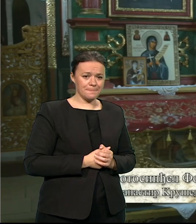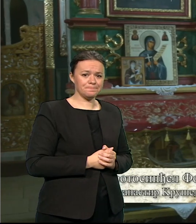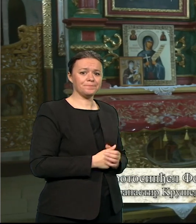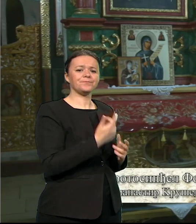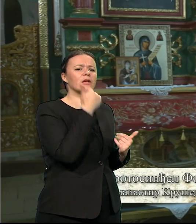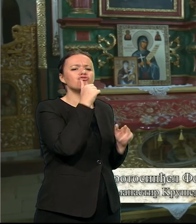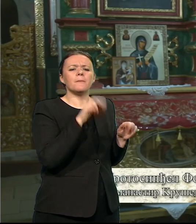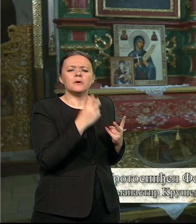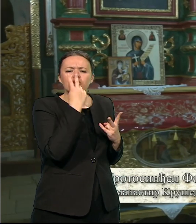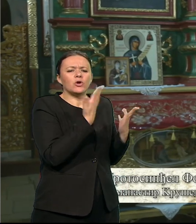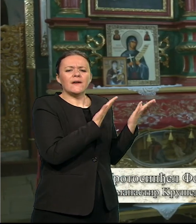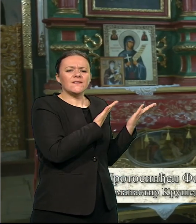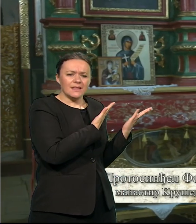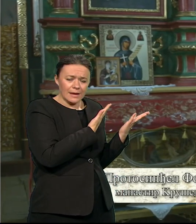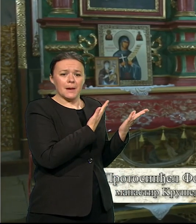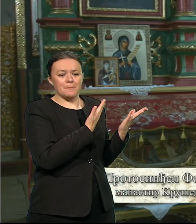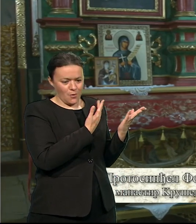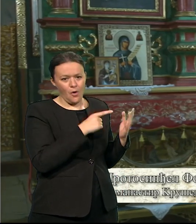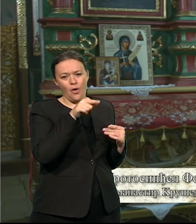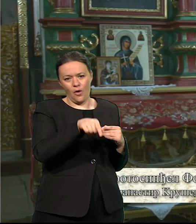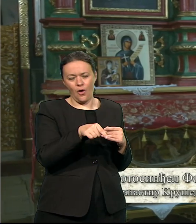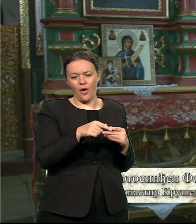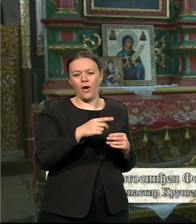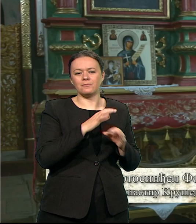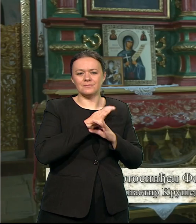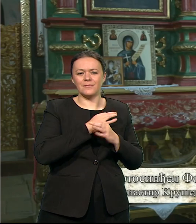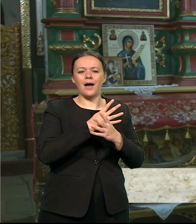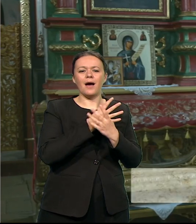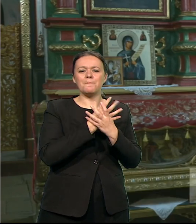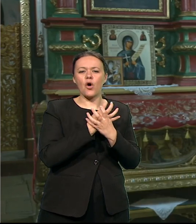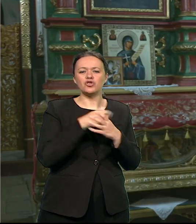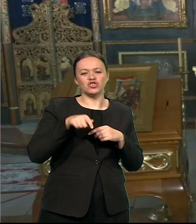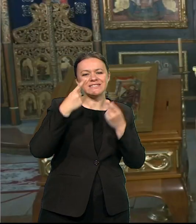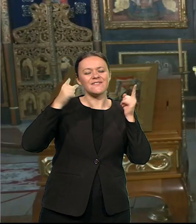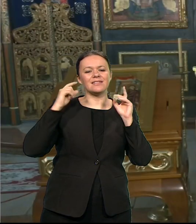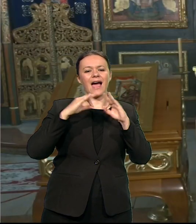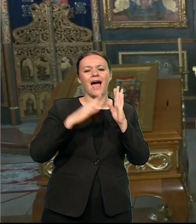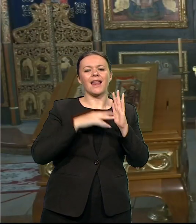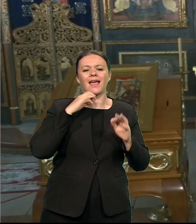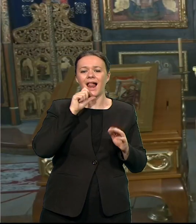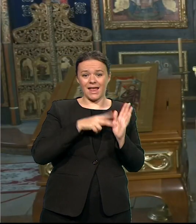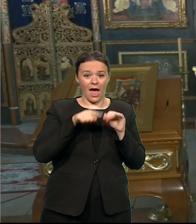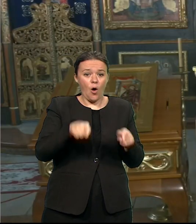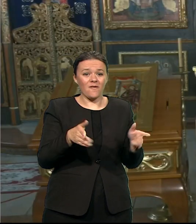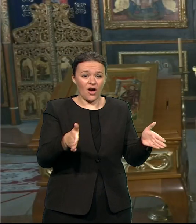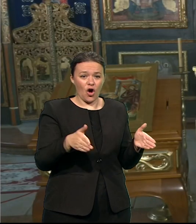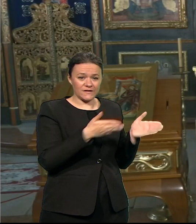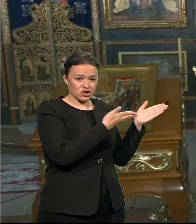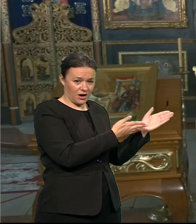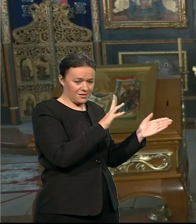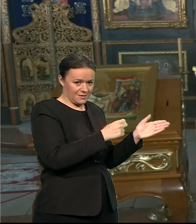svetinji jeste moštij Svete Angeline, koje se nalaze u ovom kovčegu,